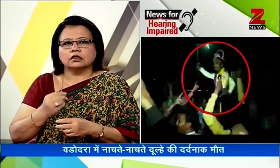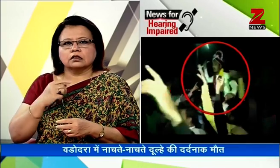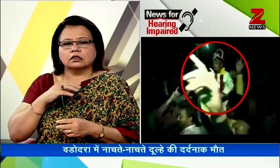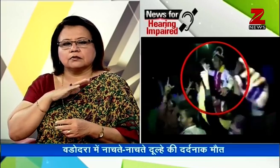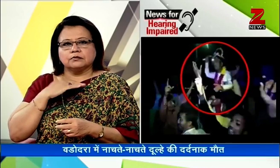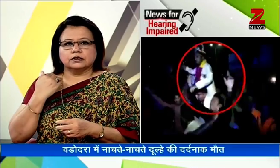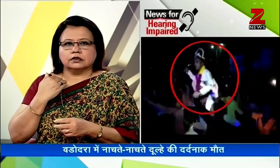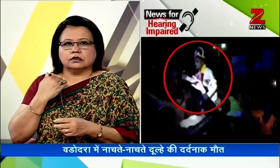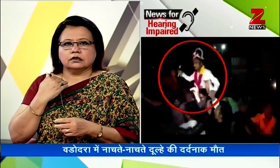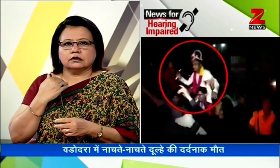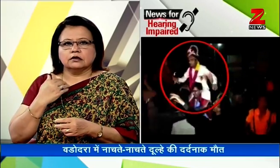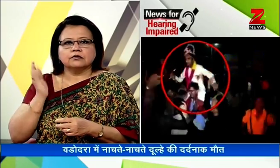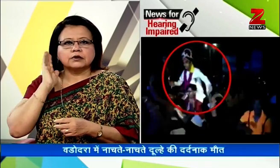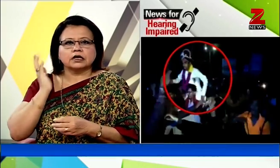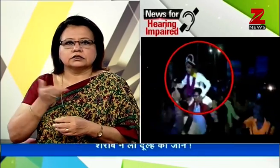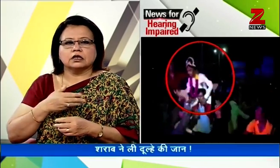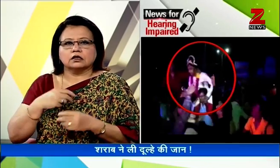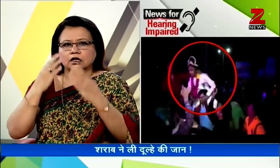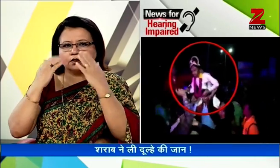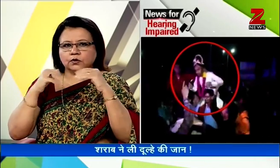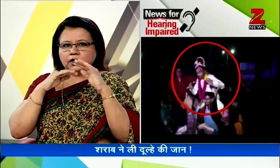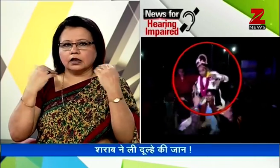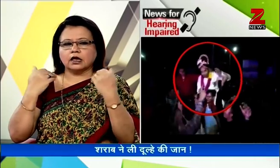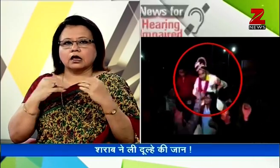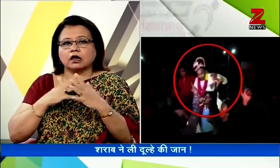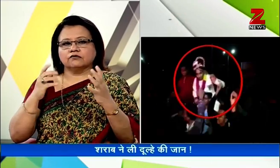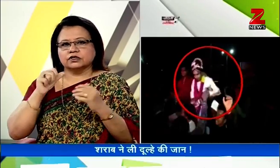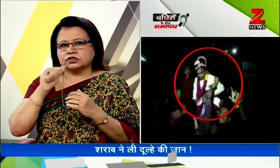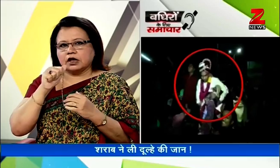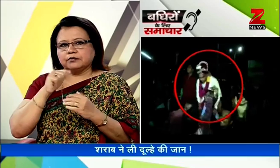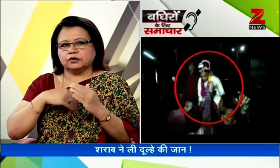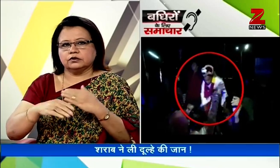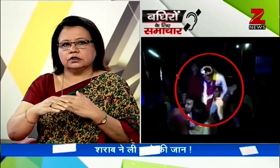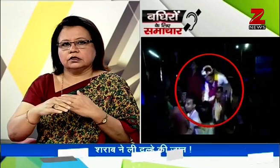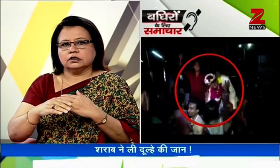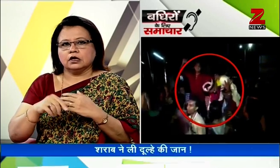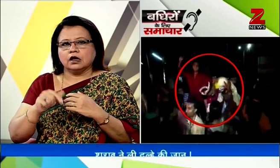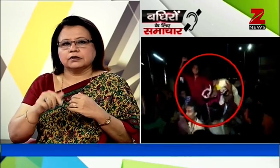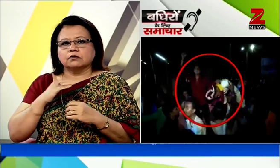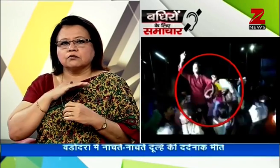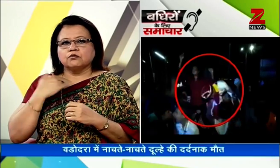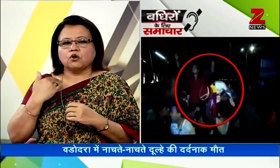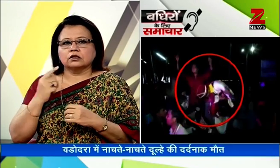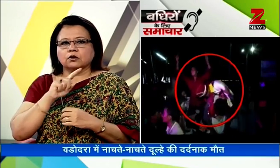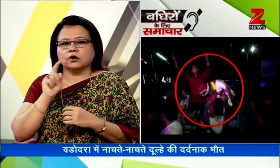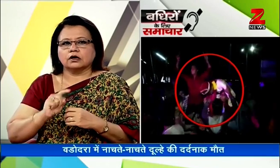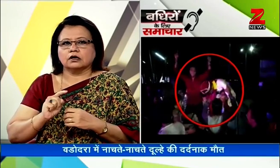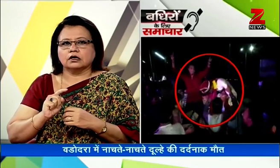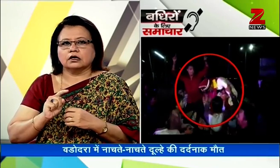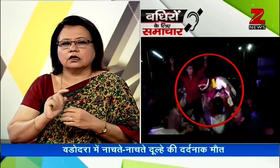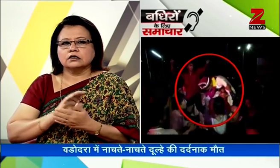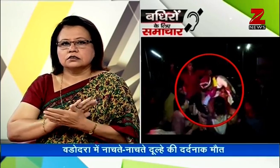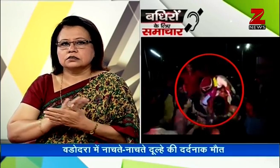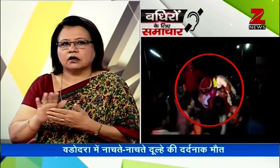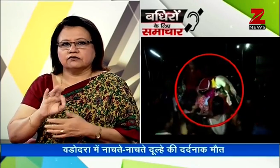देर में दूल्हे ने दम तोड़ दिया। बताया जा रहा है कि दूल्हे ने काफी शराब पी हुई थी। हालांकि अब भी तक